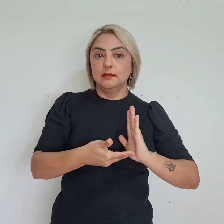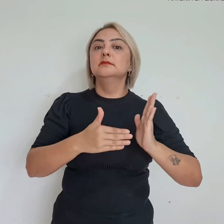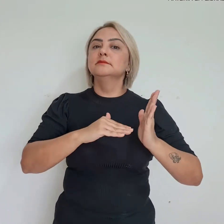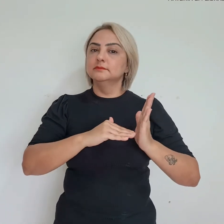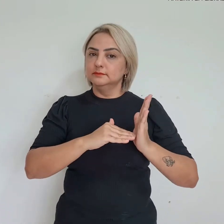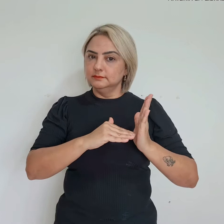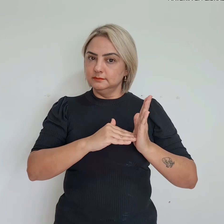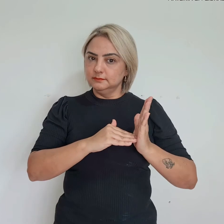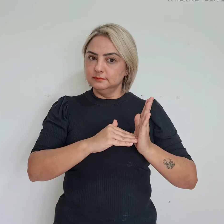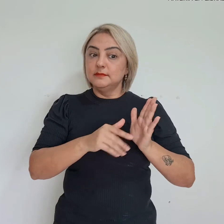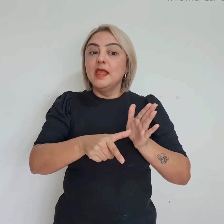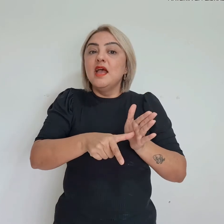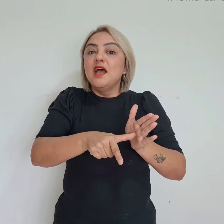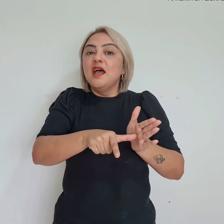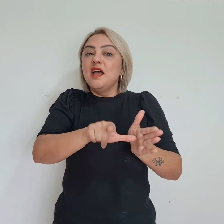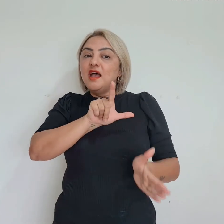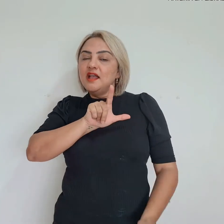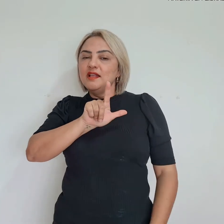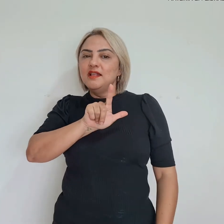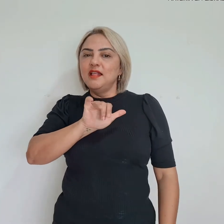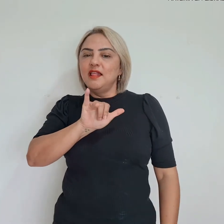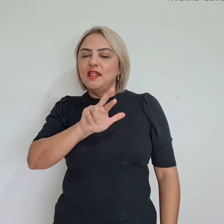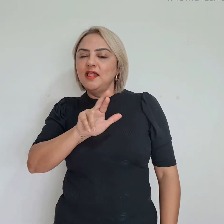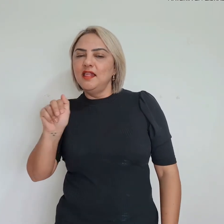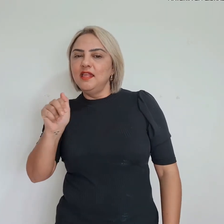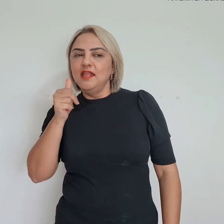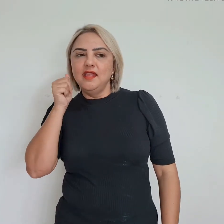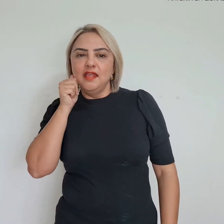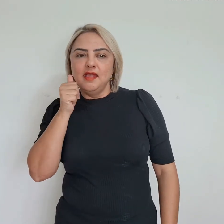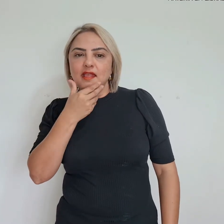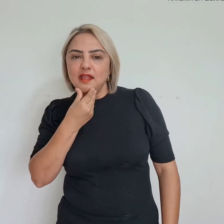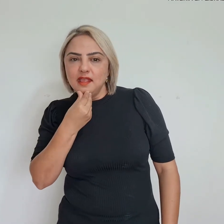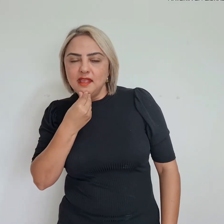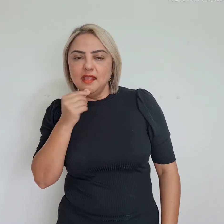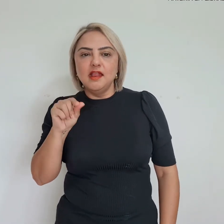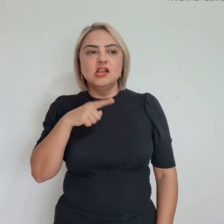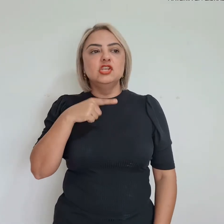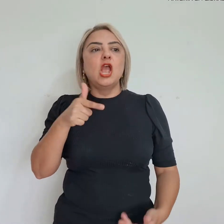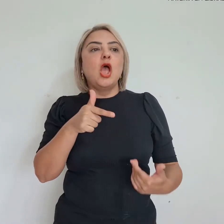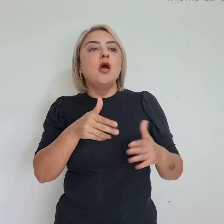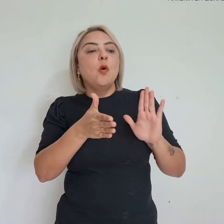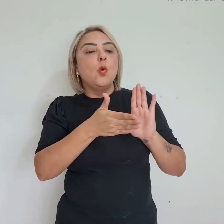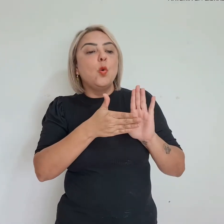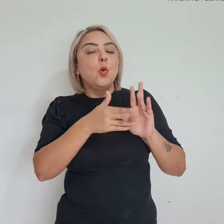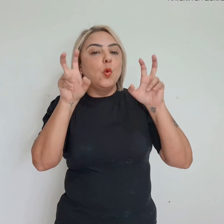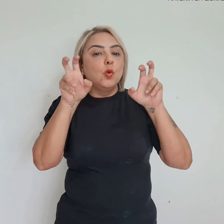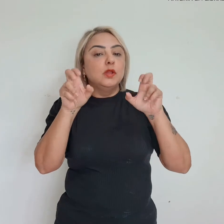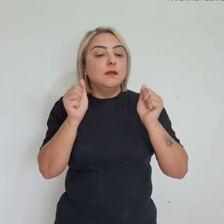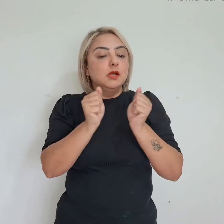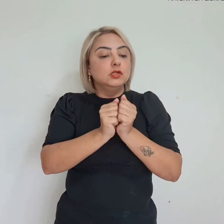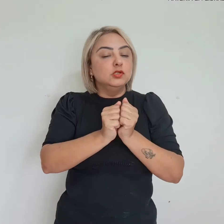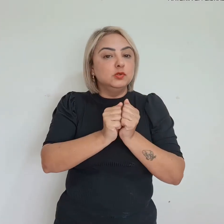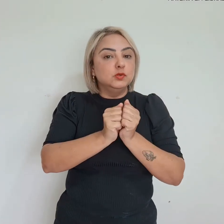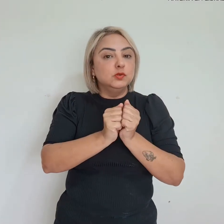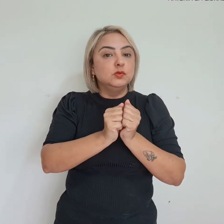no Senado. Antes, Lira havia tratado do tema com o presidente do Senado,